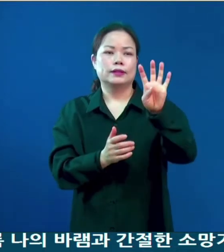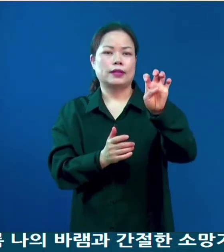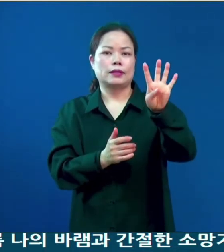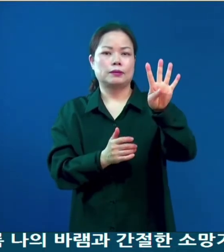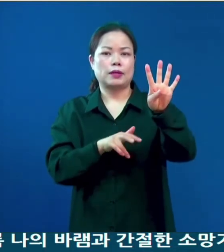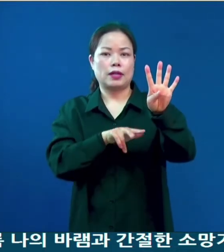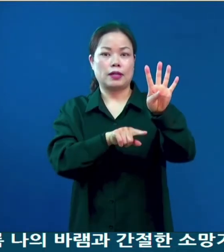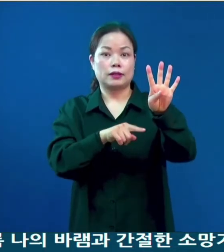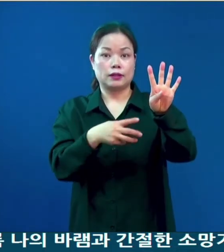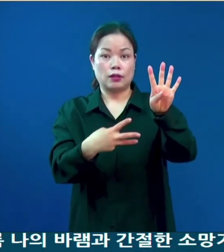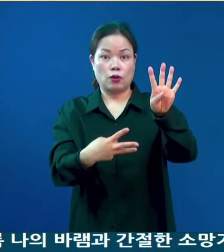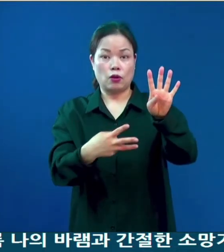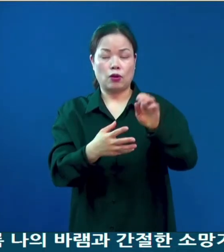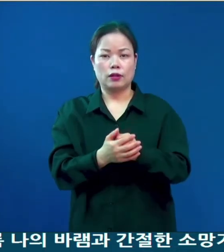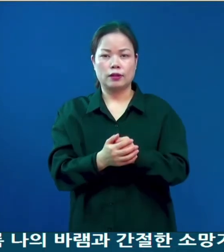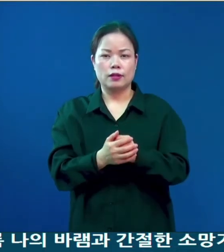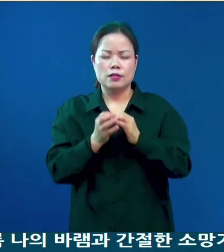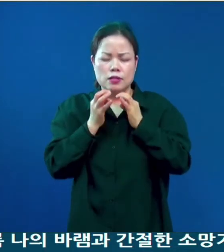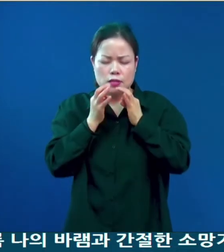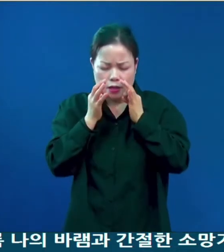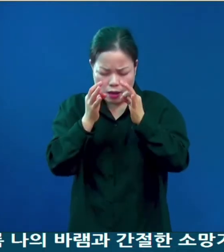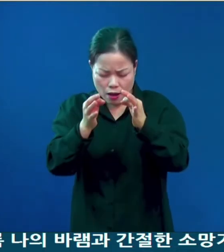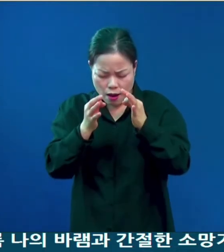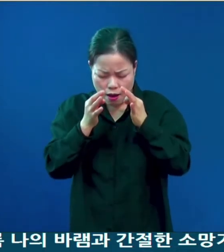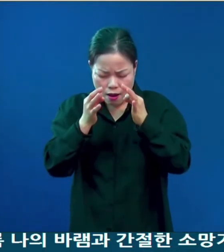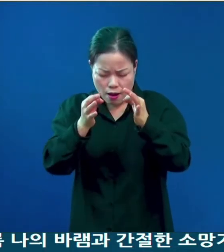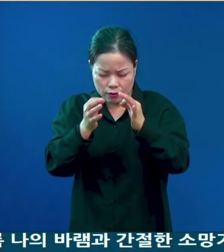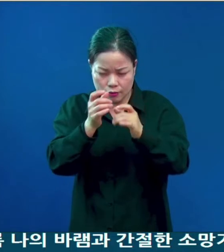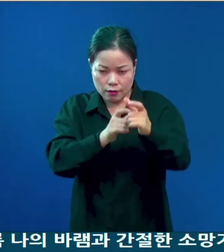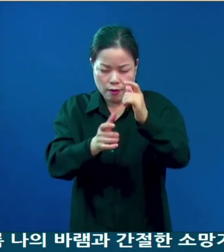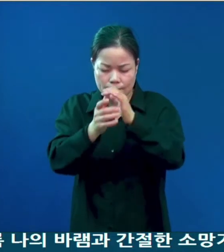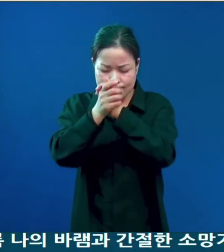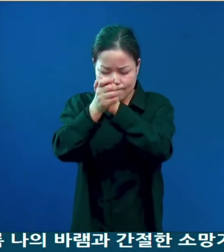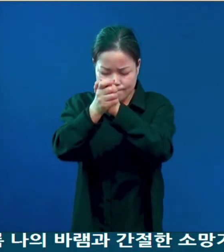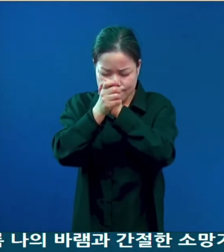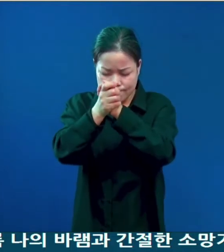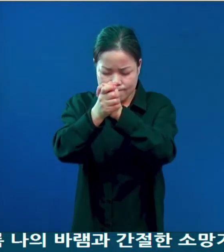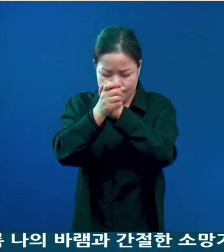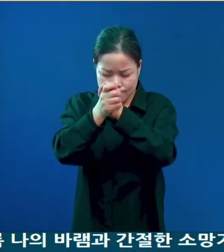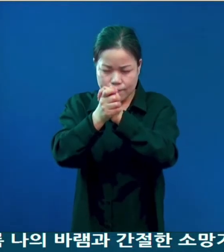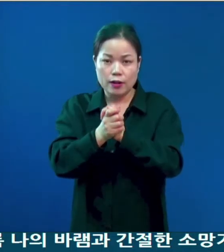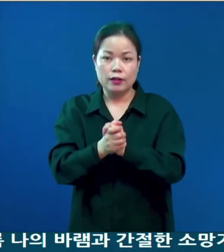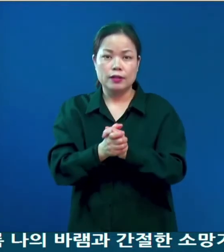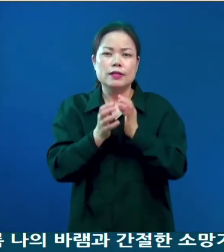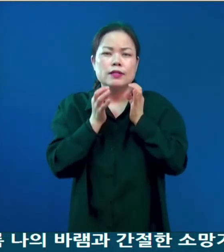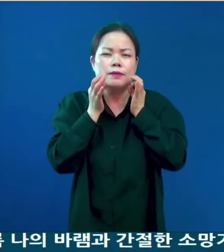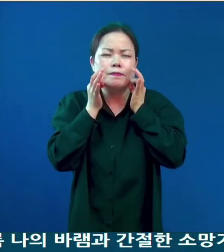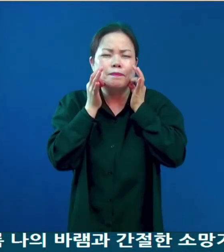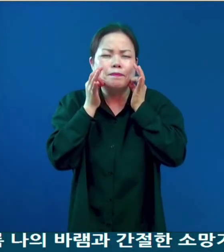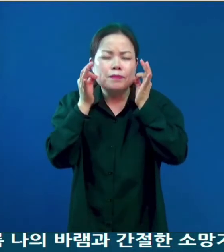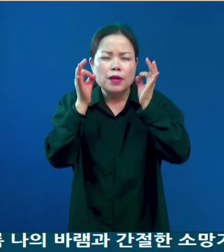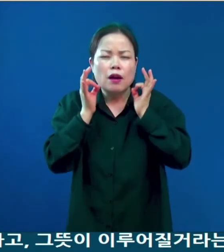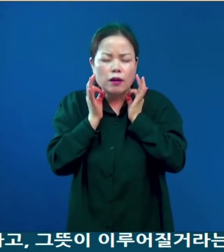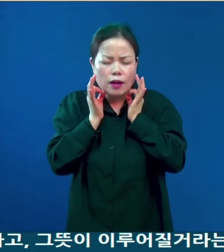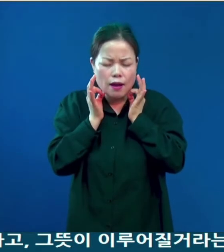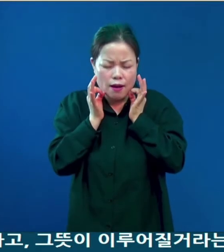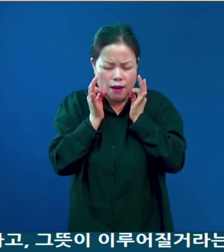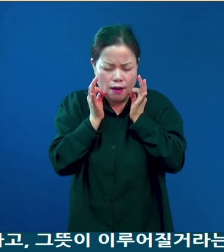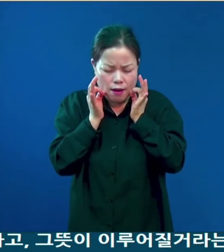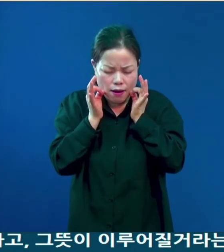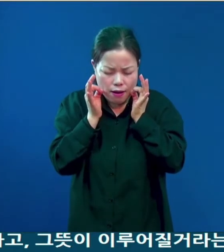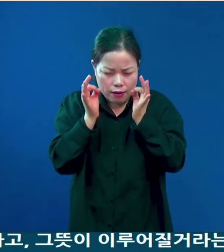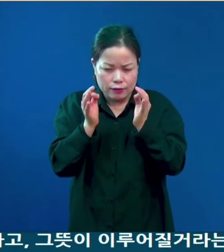본문 44절 보니까 힘쓰고 애써 더욱 간절히, 힘쓰고 애써 더욱 간절히라고 하는